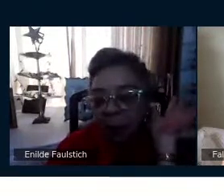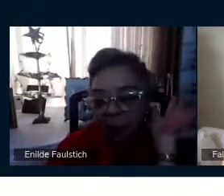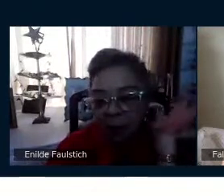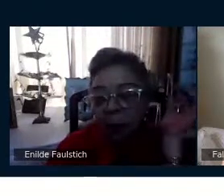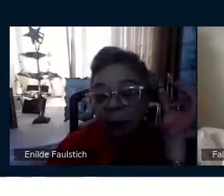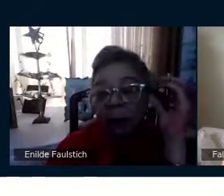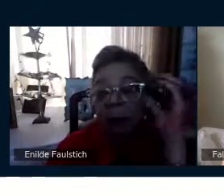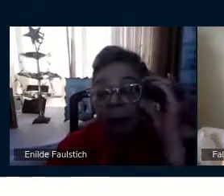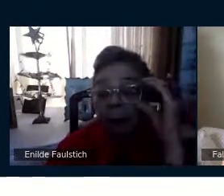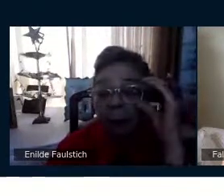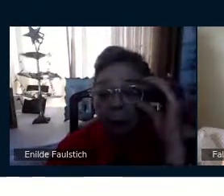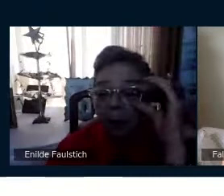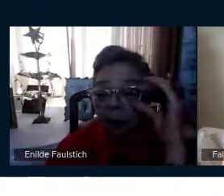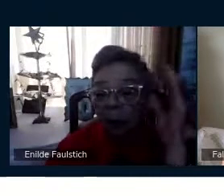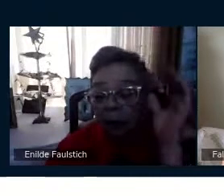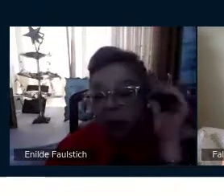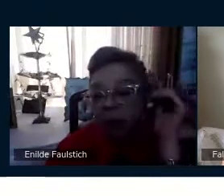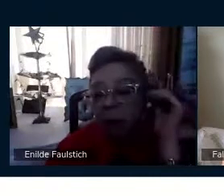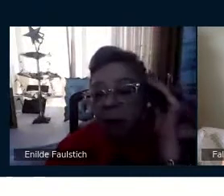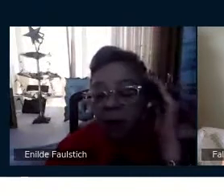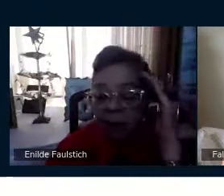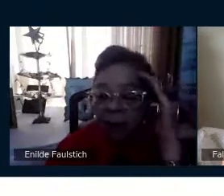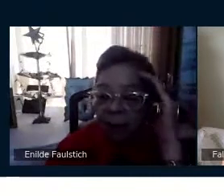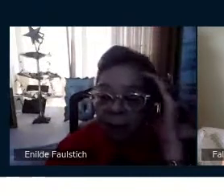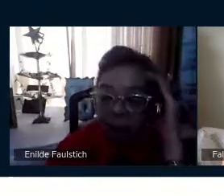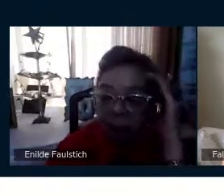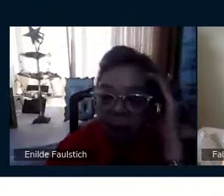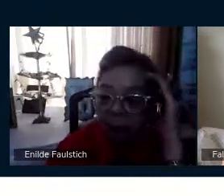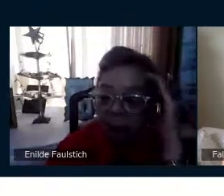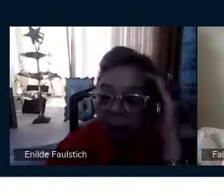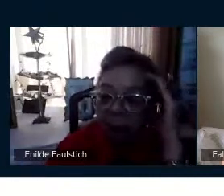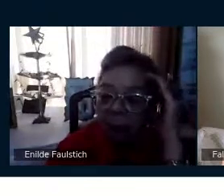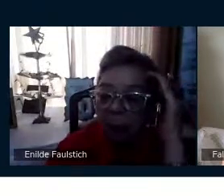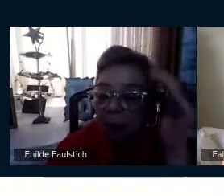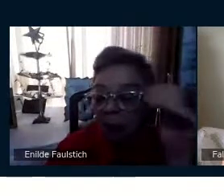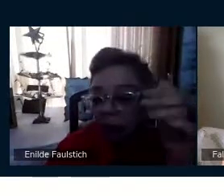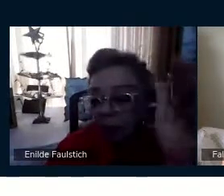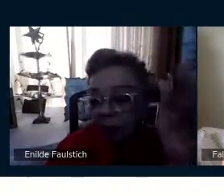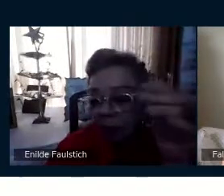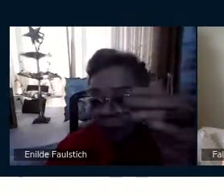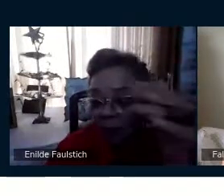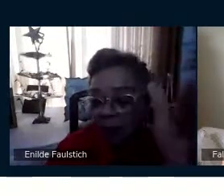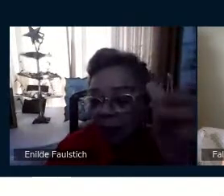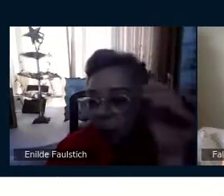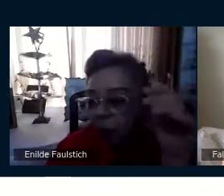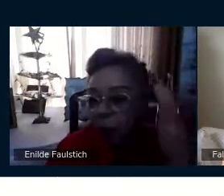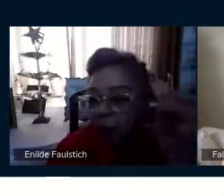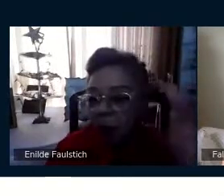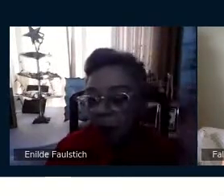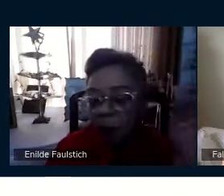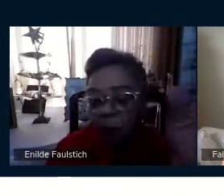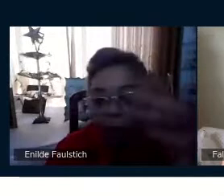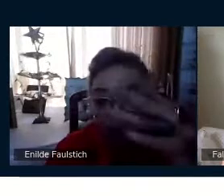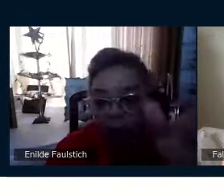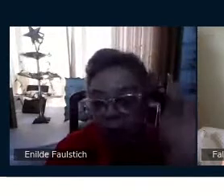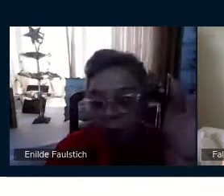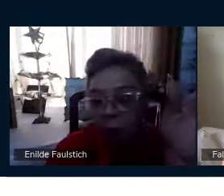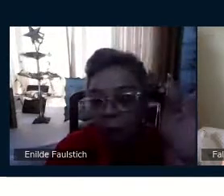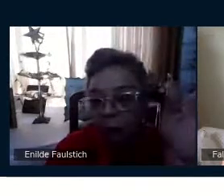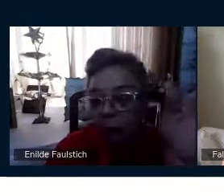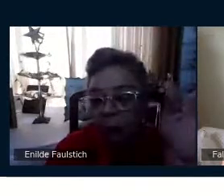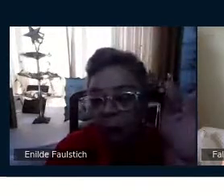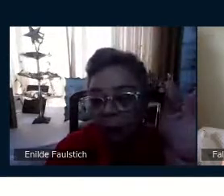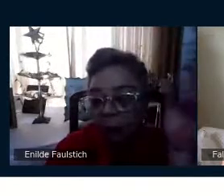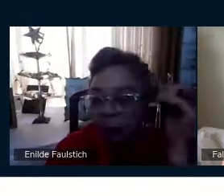isso nunca me aconteceu, né? Nenhum candidato. Então, normalmente as Miriam Neyara, Xislene me ajudam muito, mas